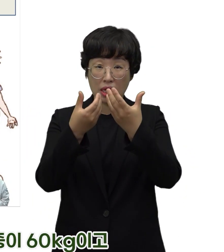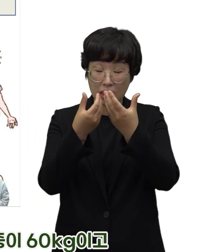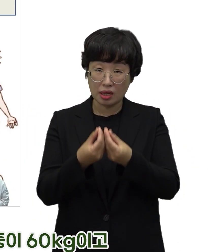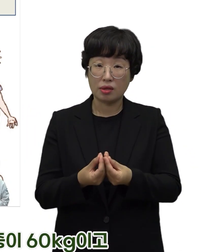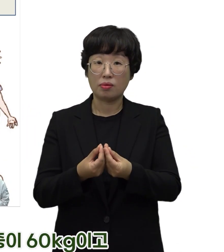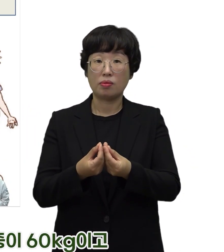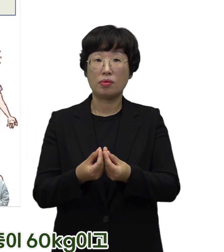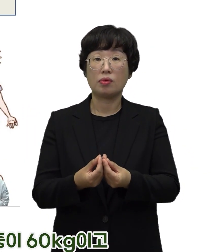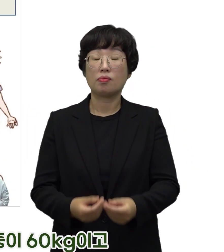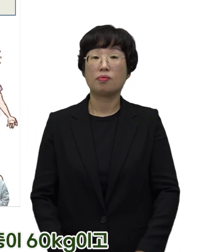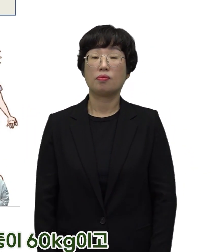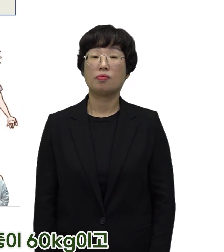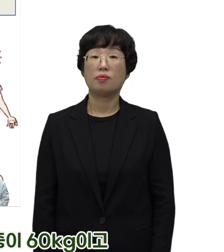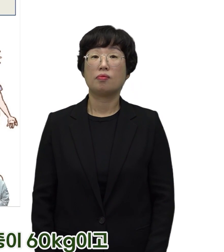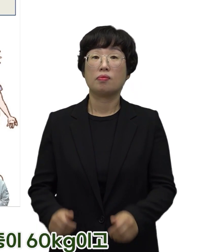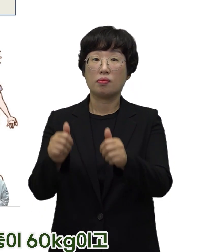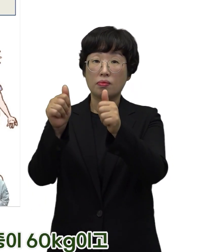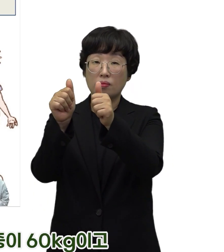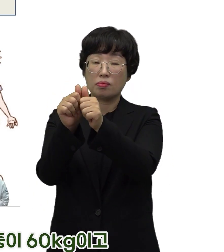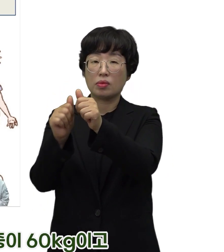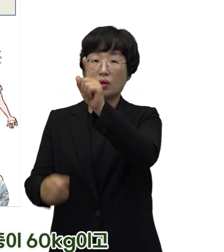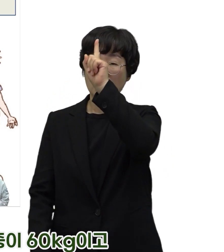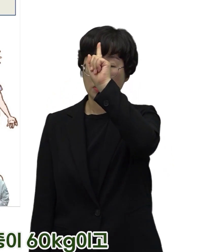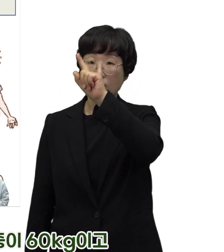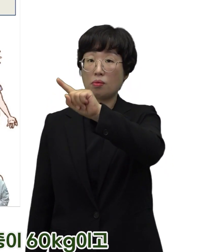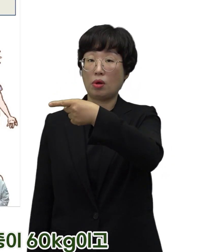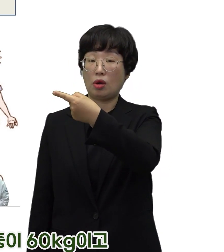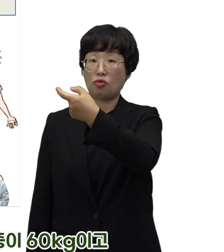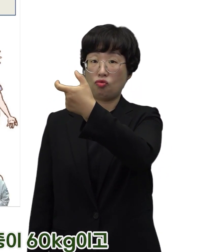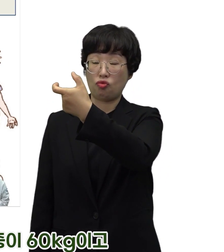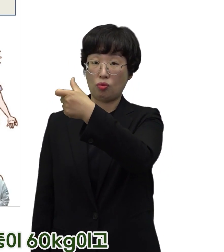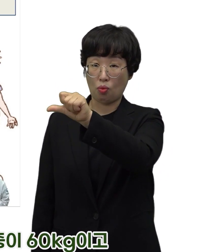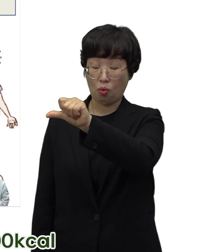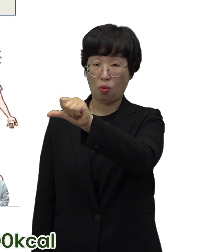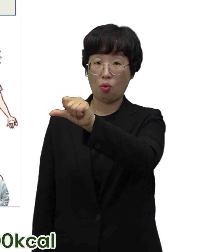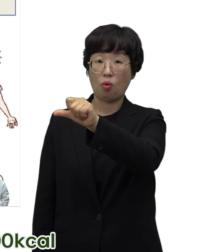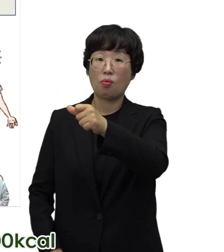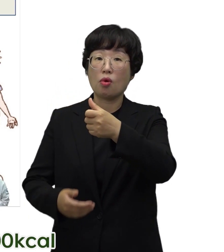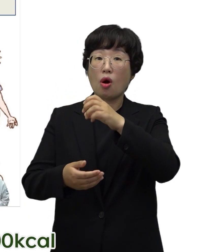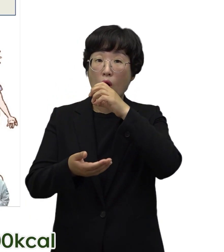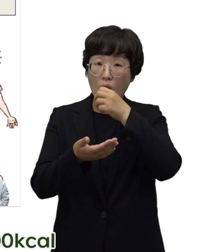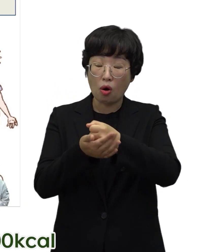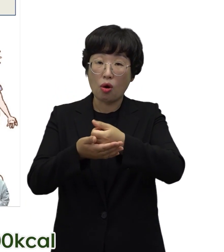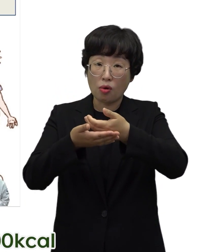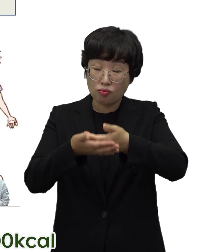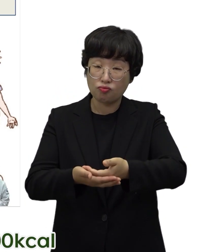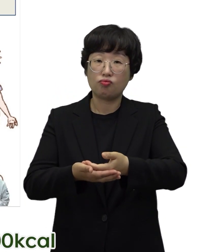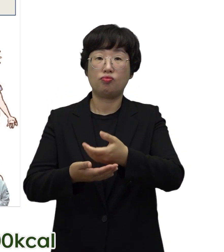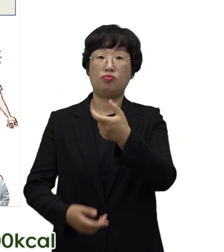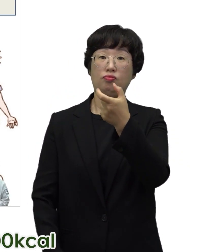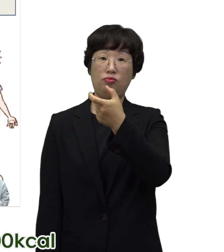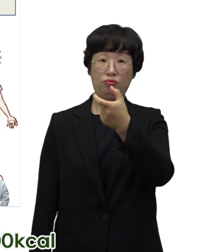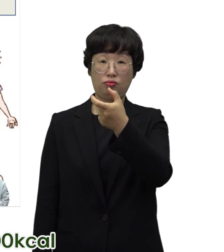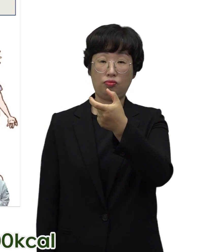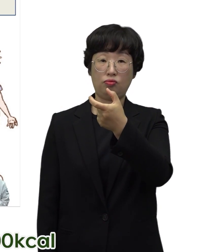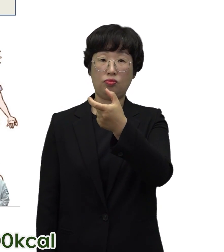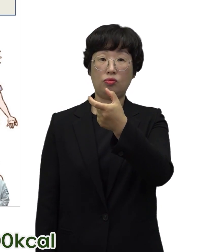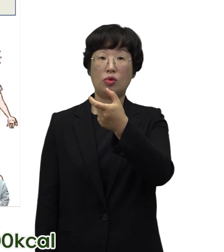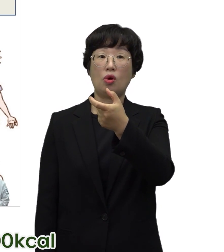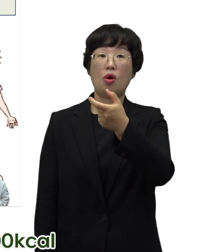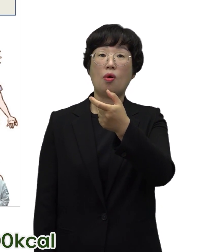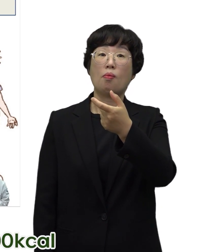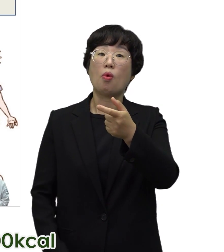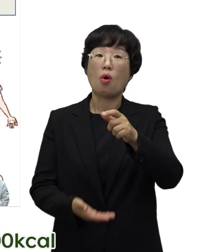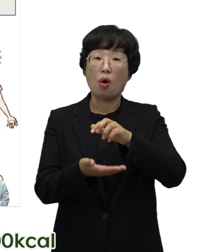남자 165cm이신 분들은 표준 체중이 60이고 그에 따른 하루 총 필요